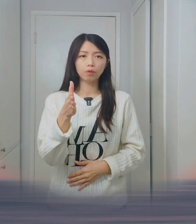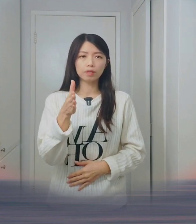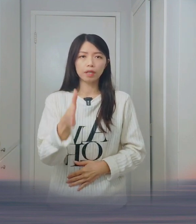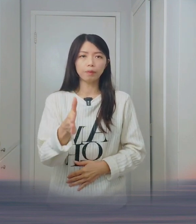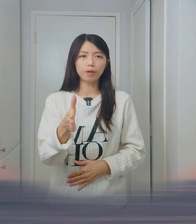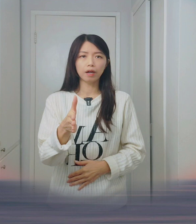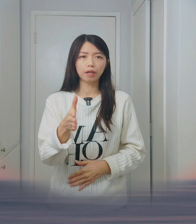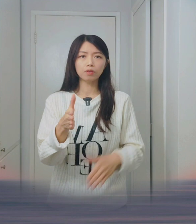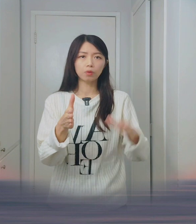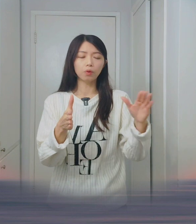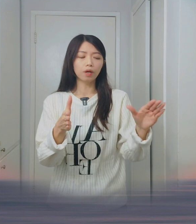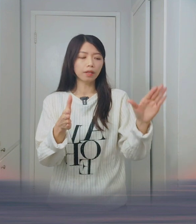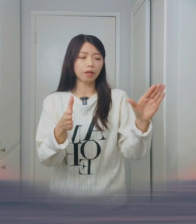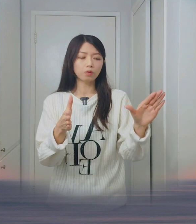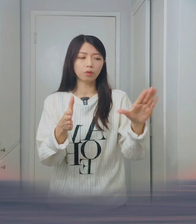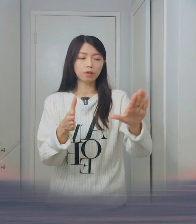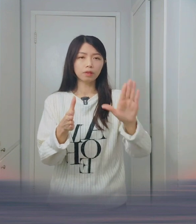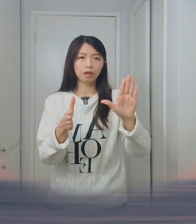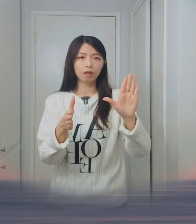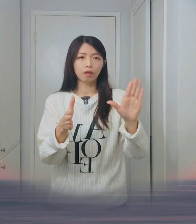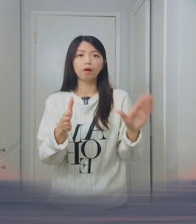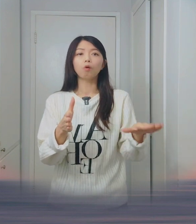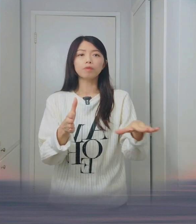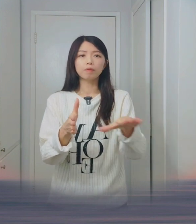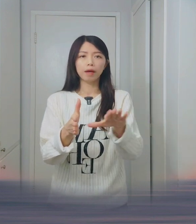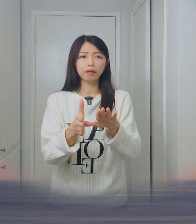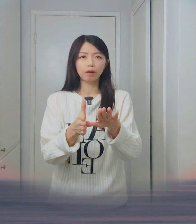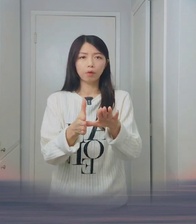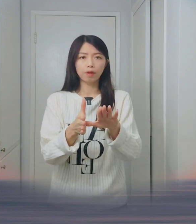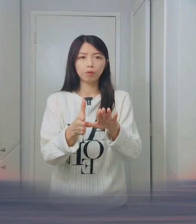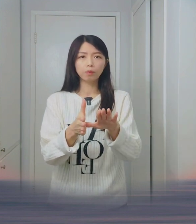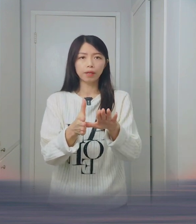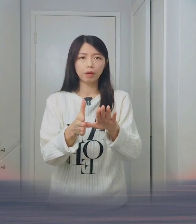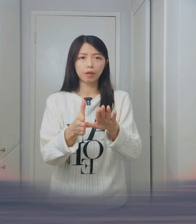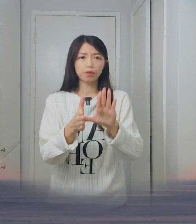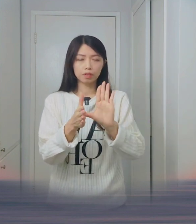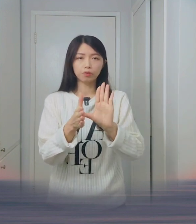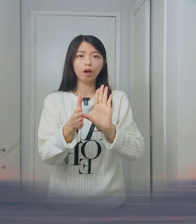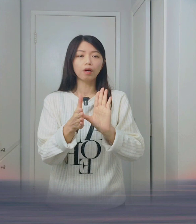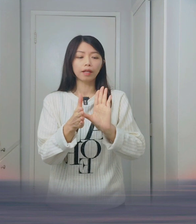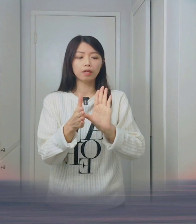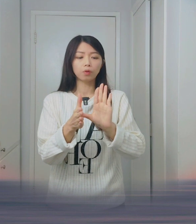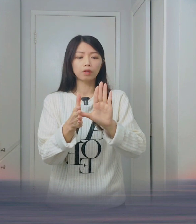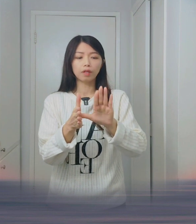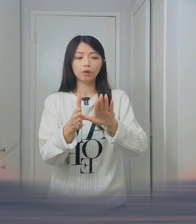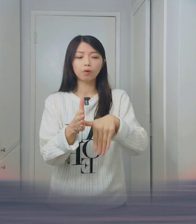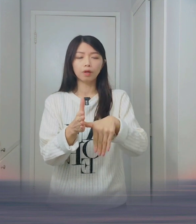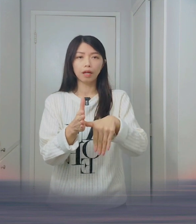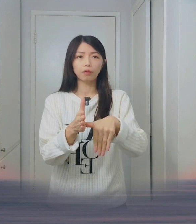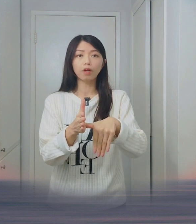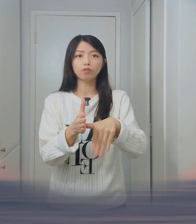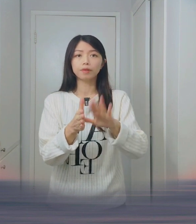이렇게 손끝이 앞을 향하게 해주시고 다른 손은 엄지만 이렇게 왼손 바닥에 붙으시고요. 다른 손은